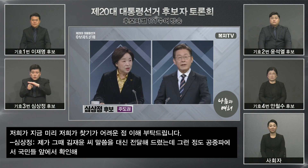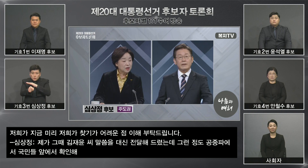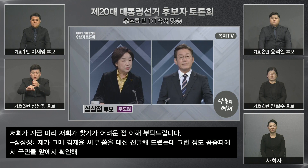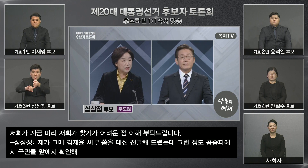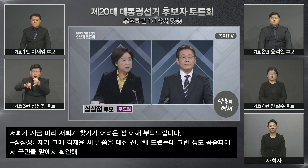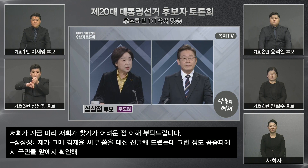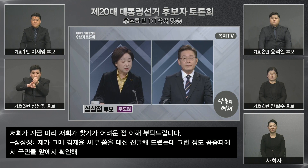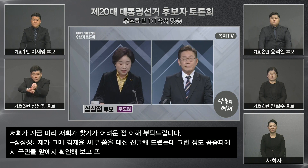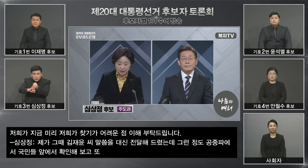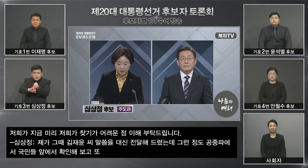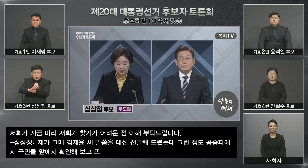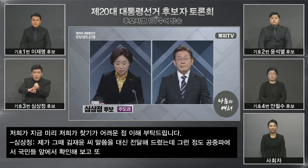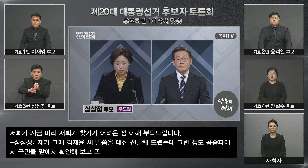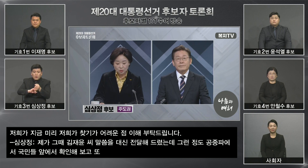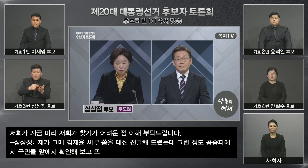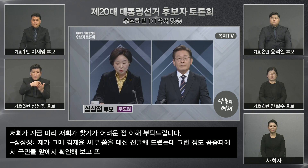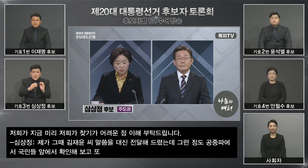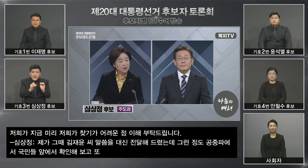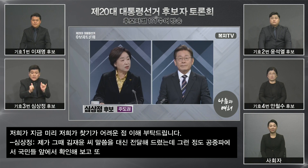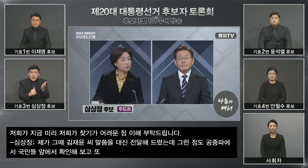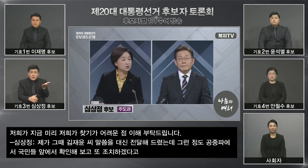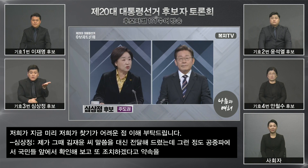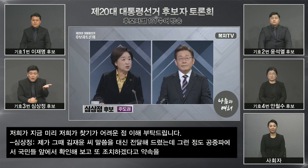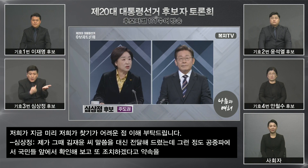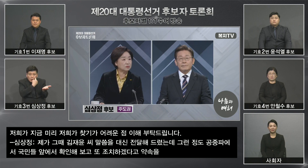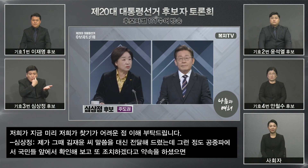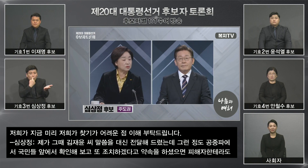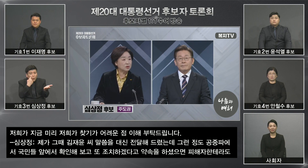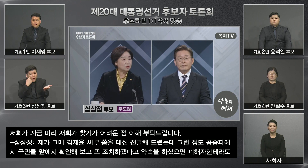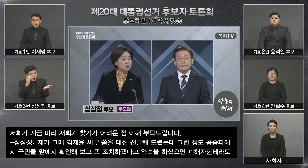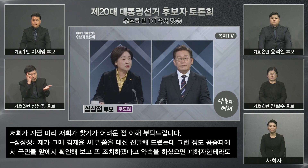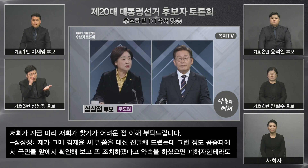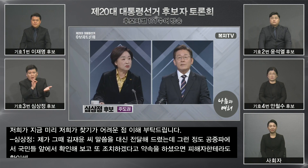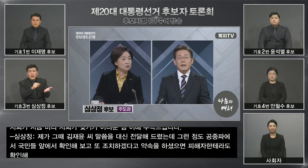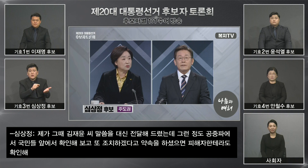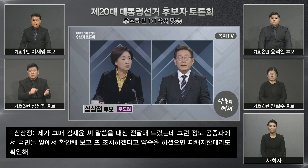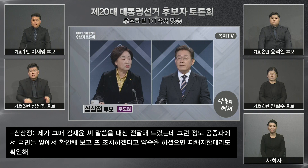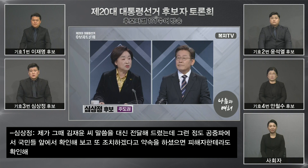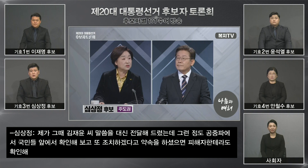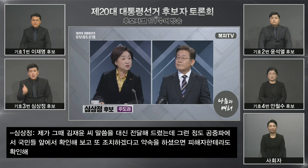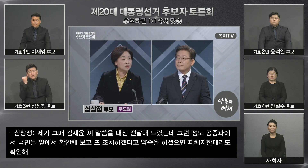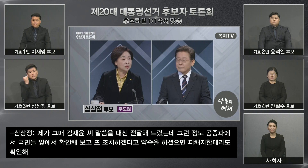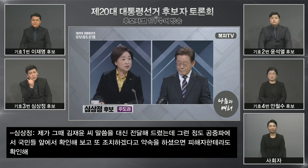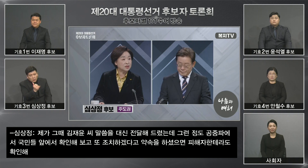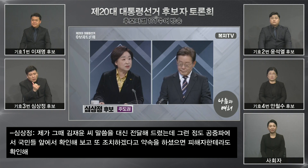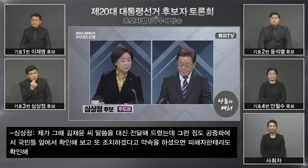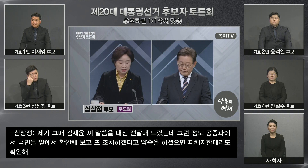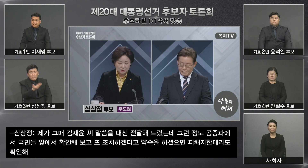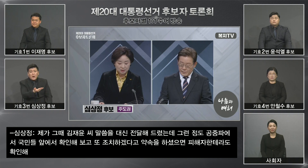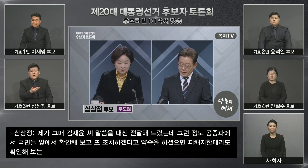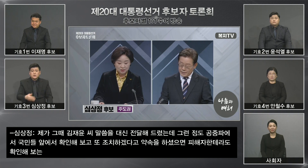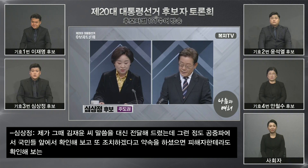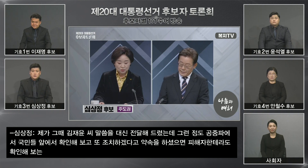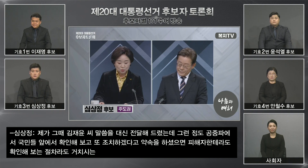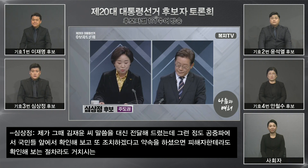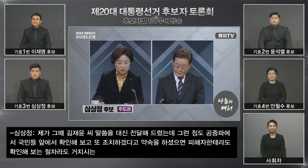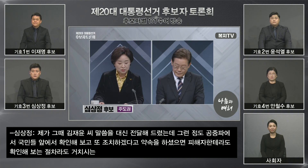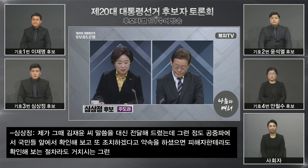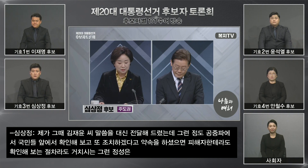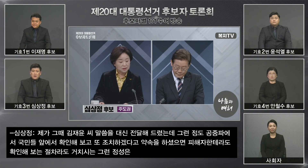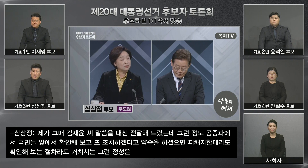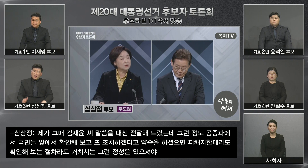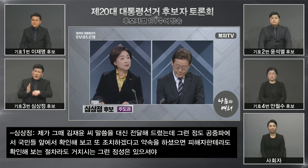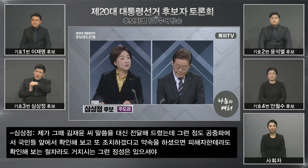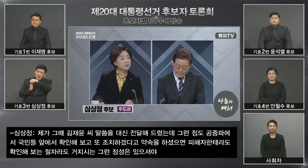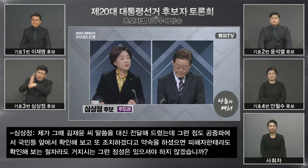하셨으면 피해자한테라도 확인해 보는 절차라도 거치시는 그런 정성은 있으셔야 되지 않습니까? 좀 너무하신